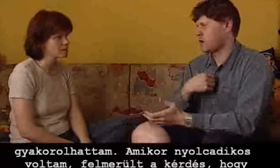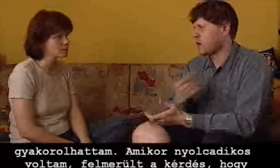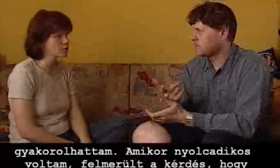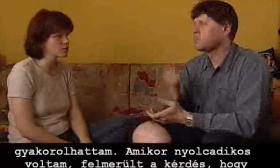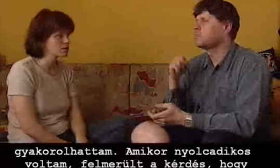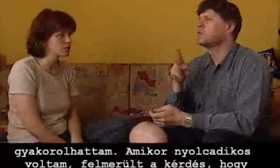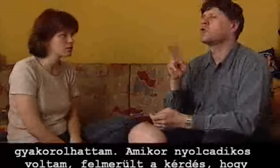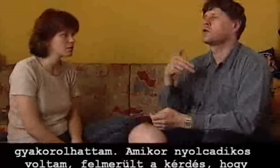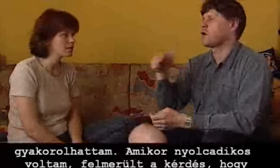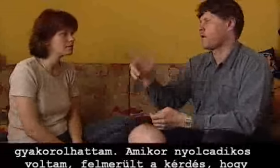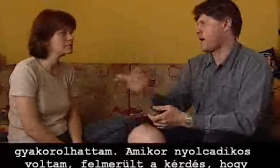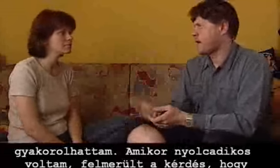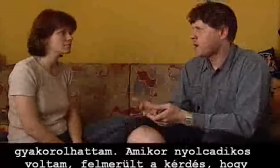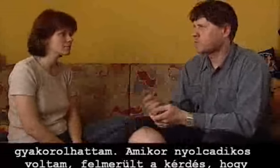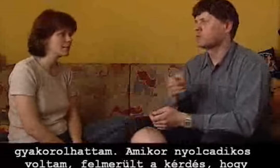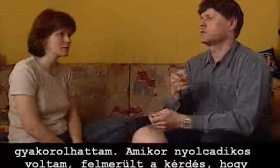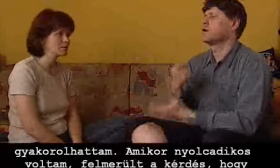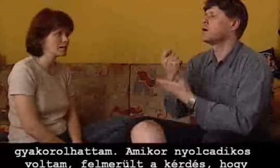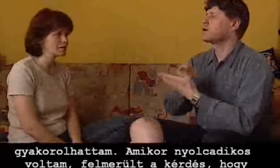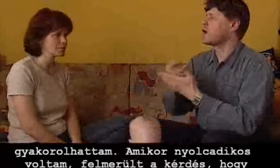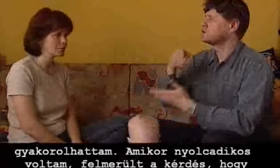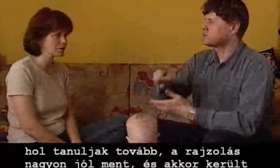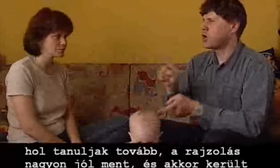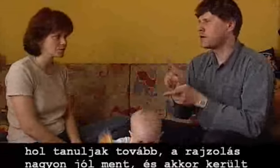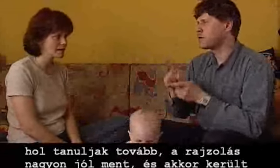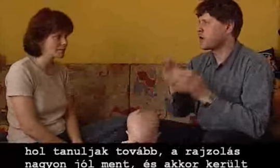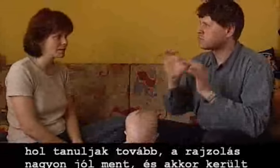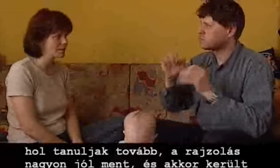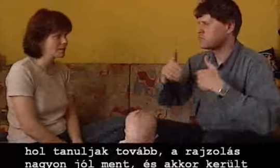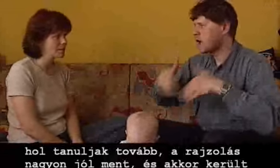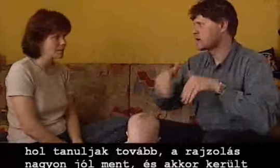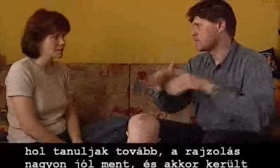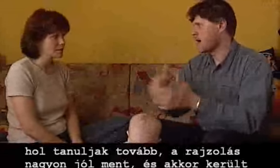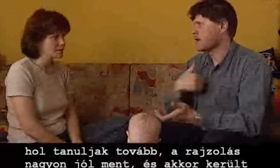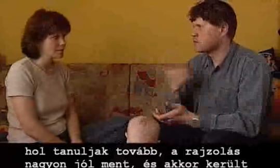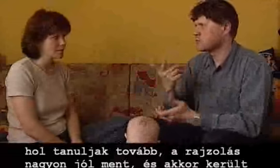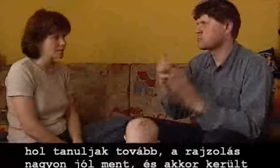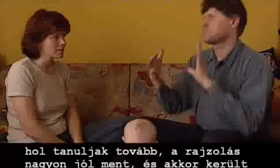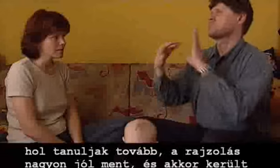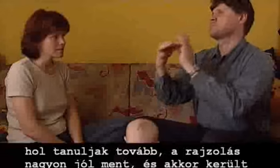És amikor 8-os voltam, felmerült a kérdés, hogy hova tovább.